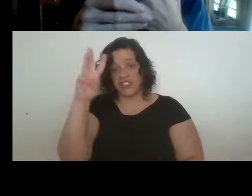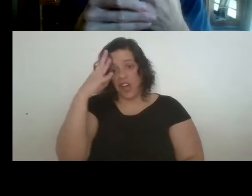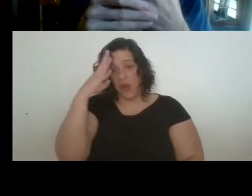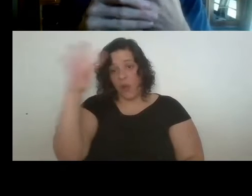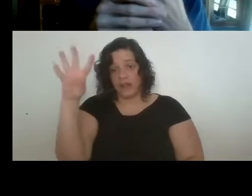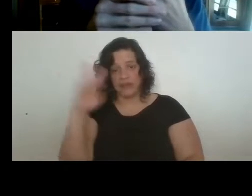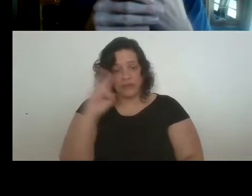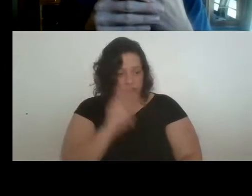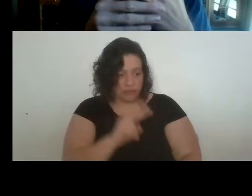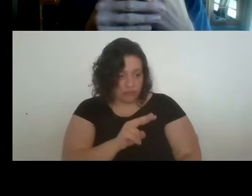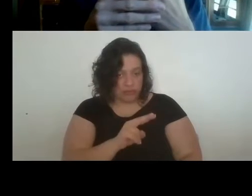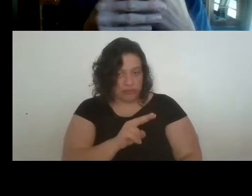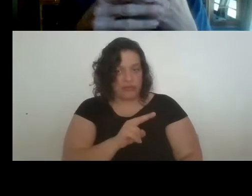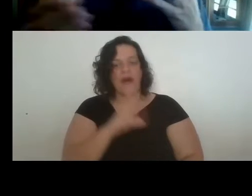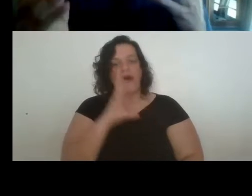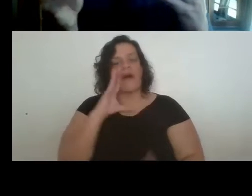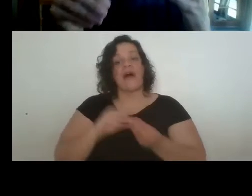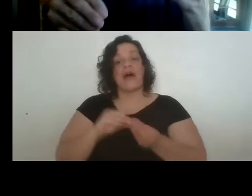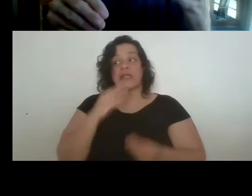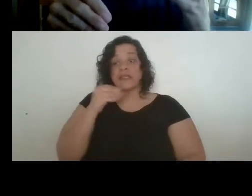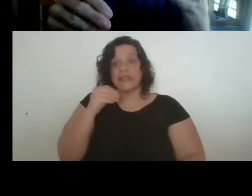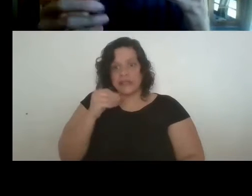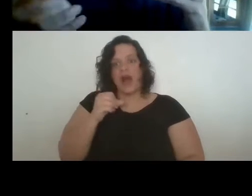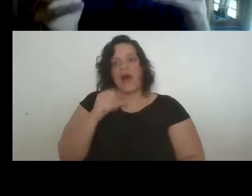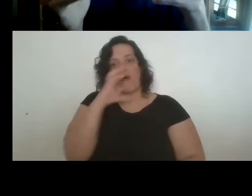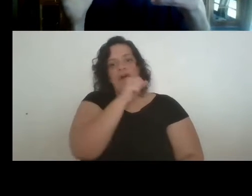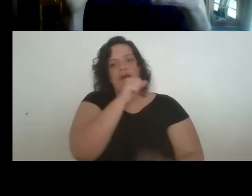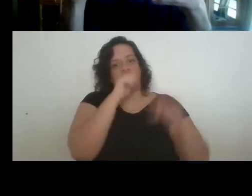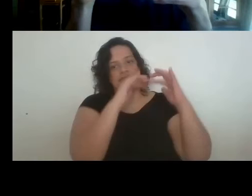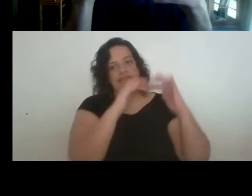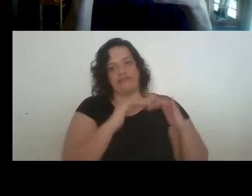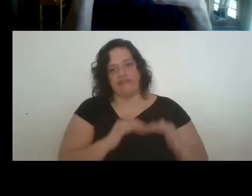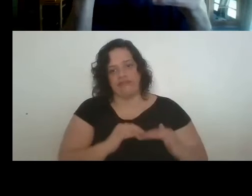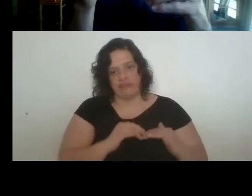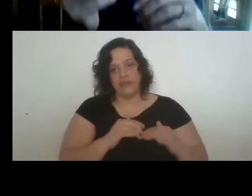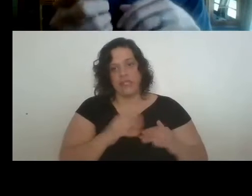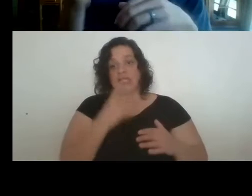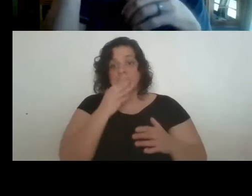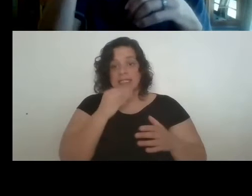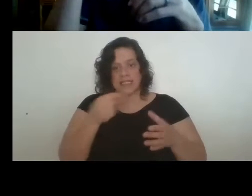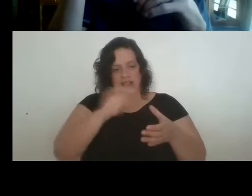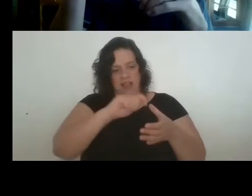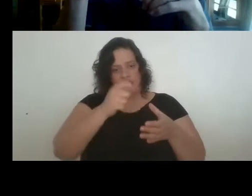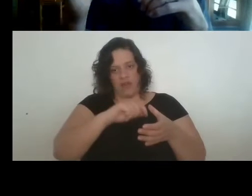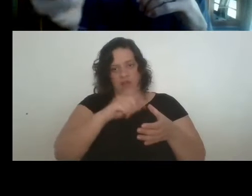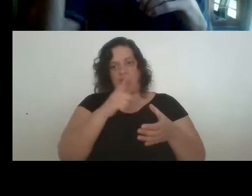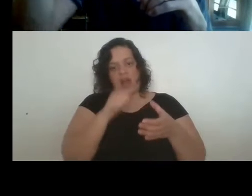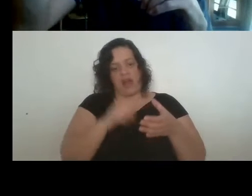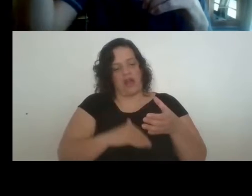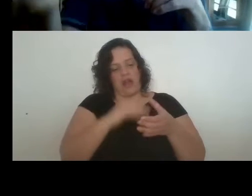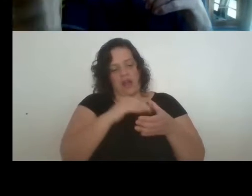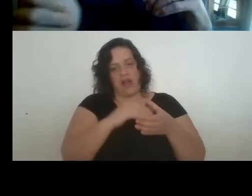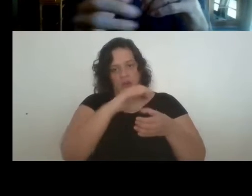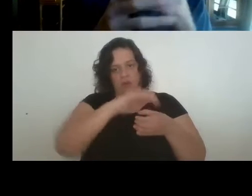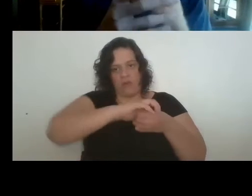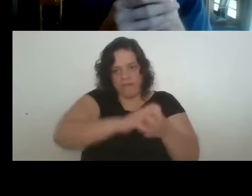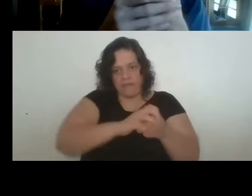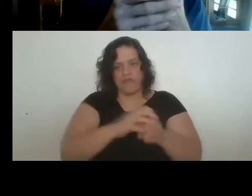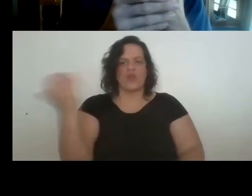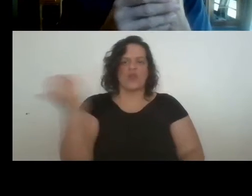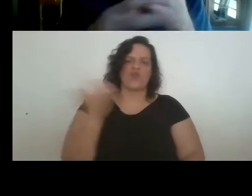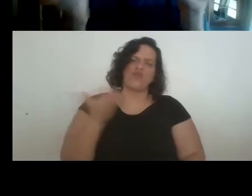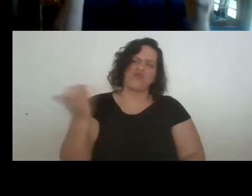do sal. Então, coloca o sal, completa com a água, chacoalha a jarra,